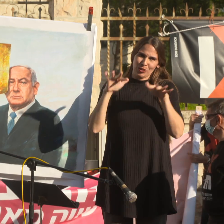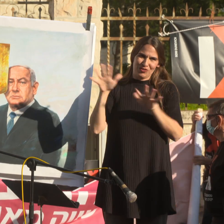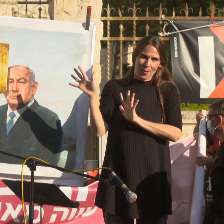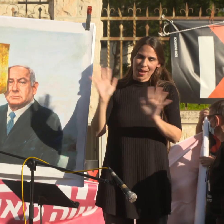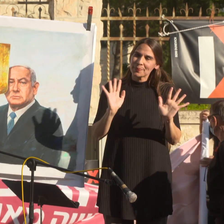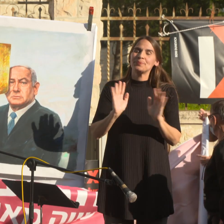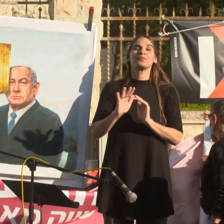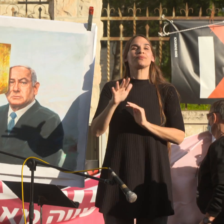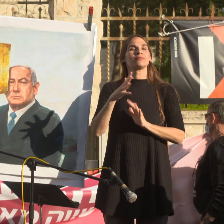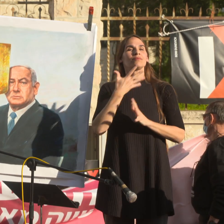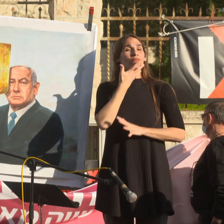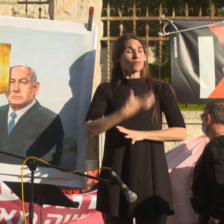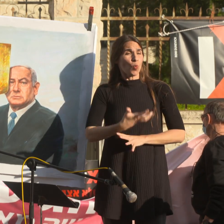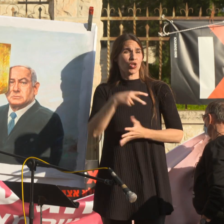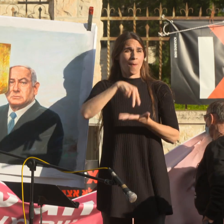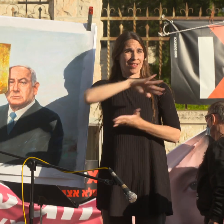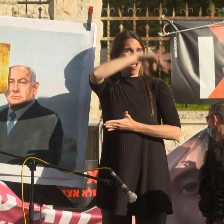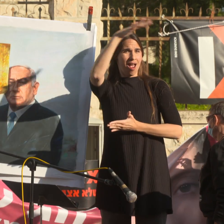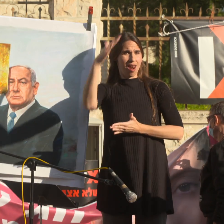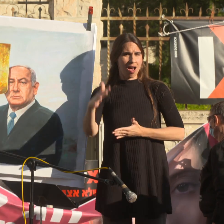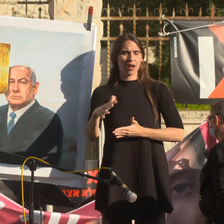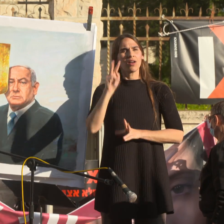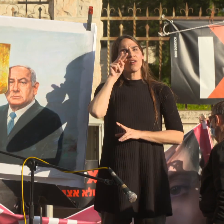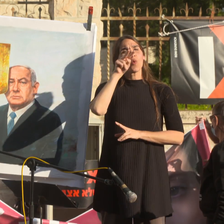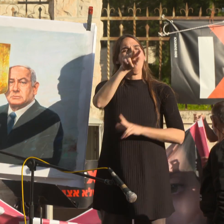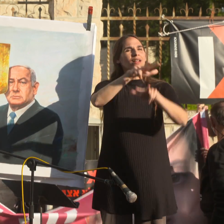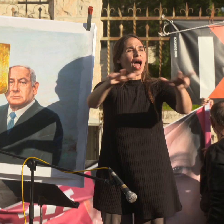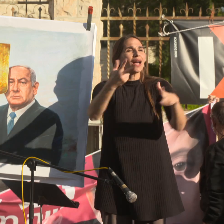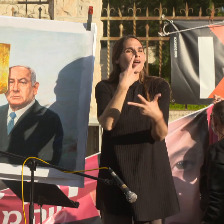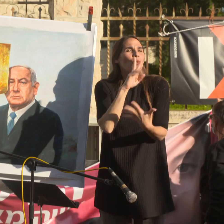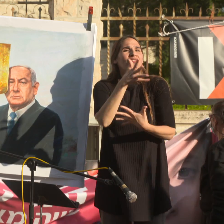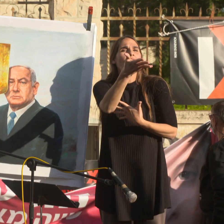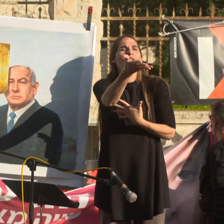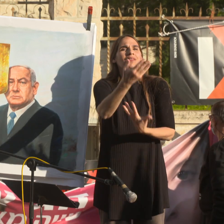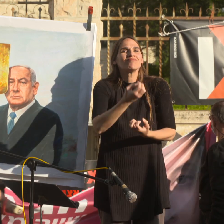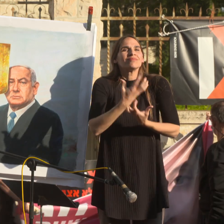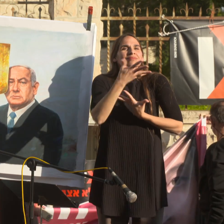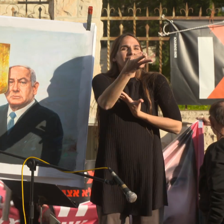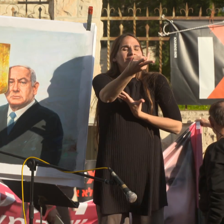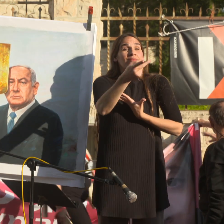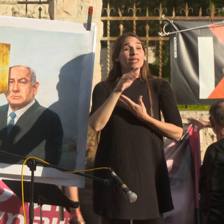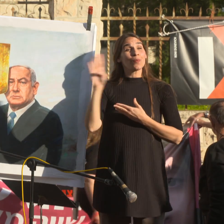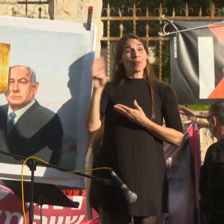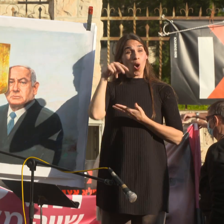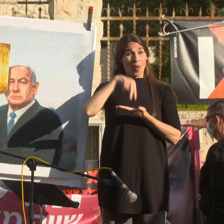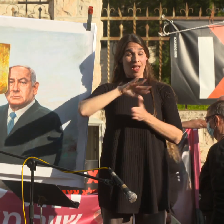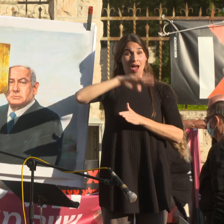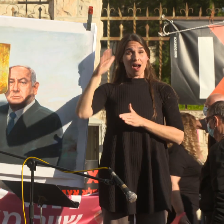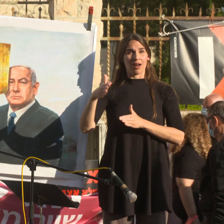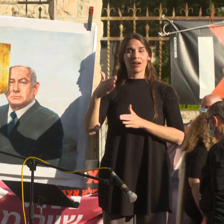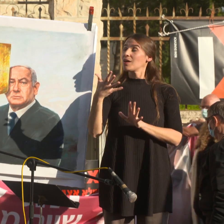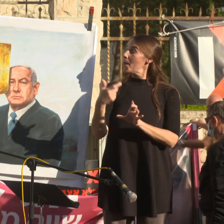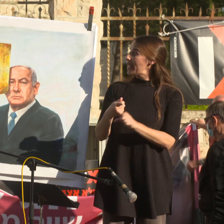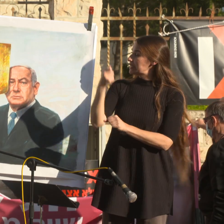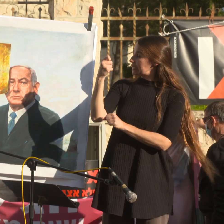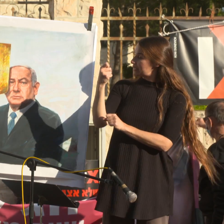משה עמד על הר נבו ומה שהוא ראה זה תמונת הארץ המובטחת. ביבי עומד על הר נבו, מחזיק ביד